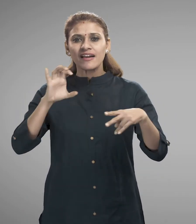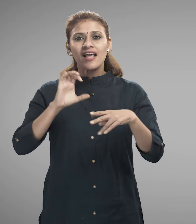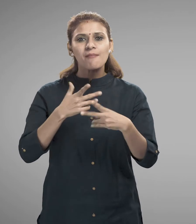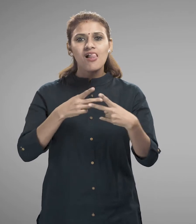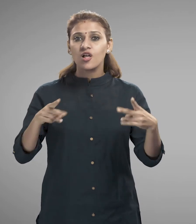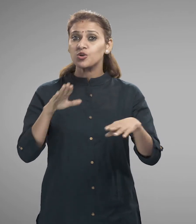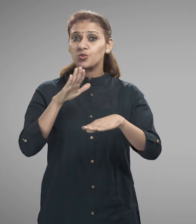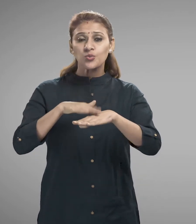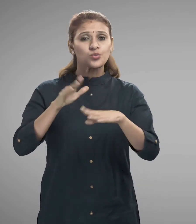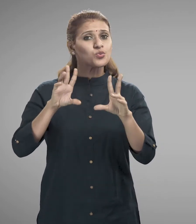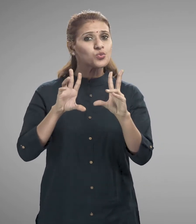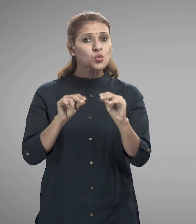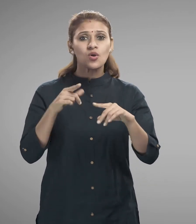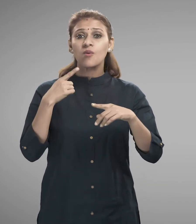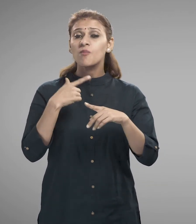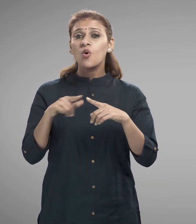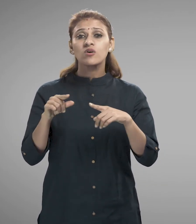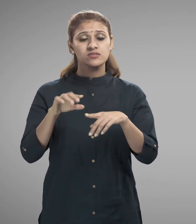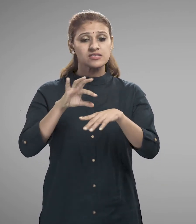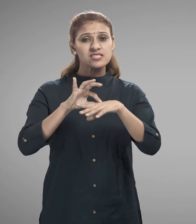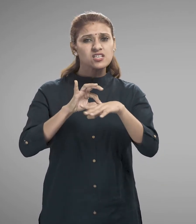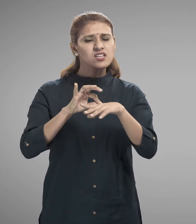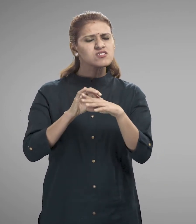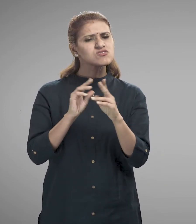पदार्थ का इस्तेमाल नहीं करना चाहिए।